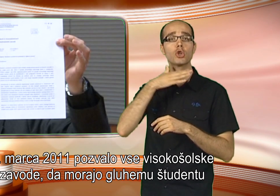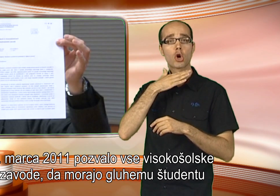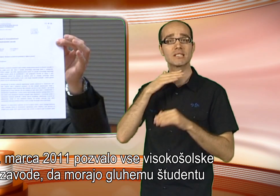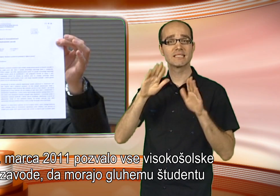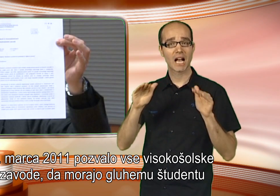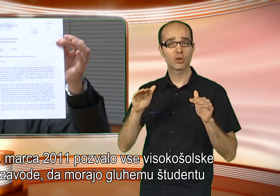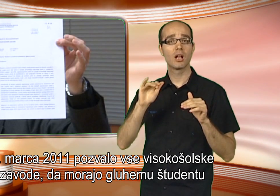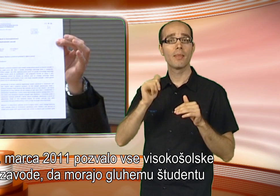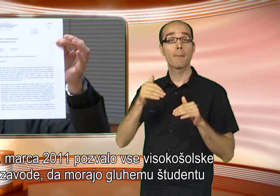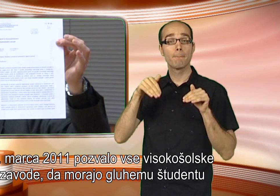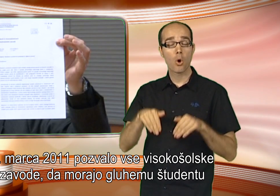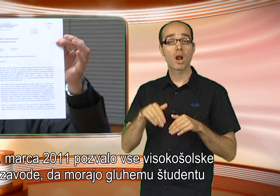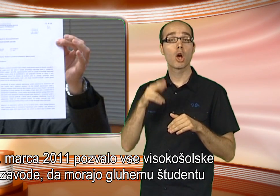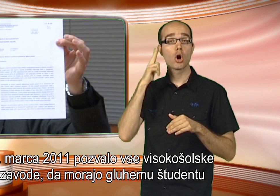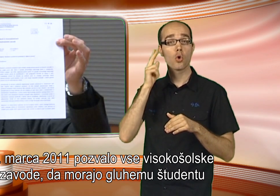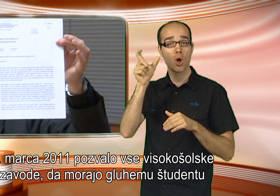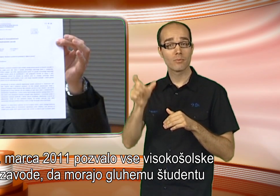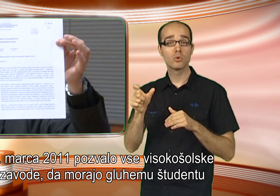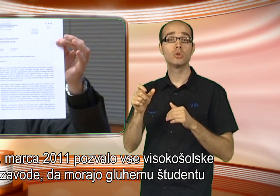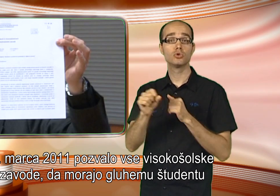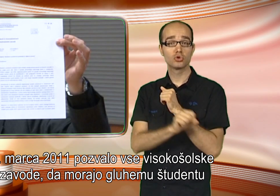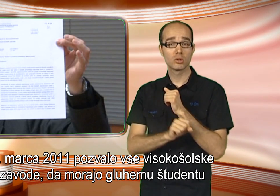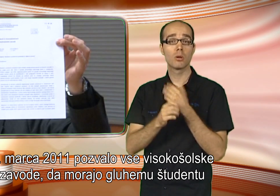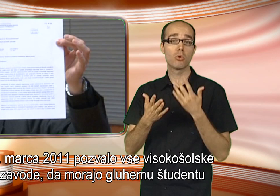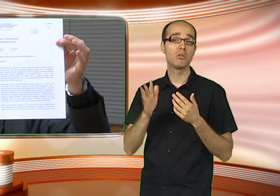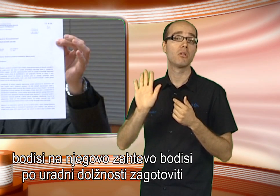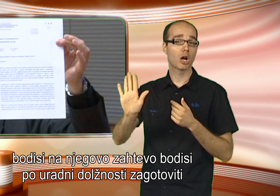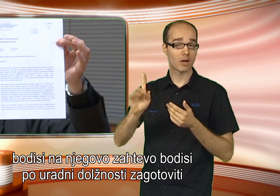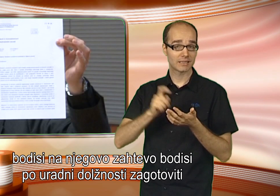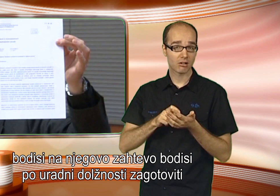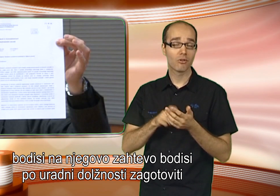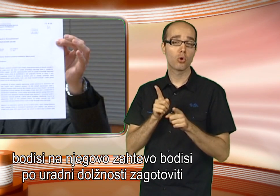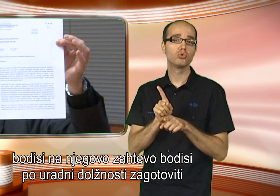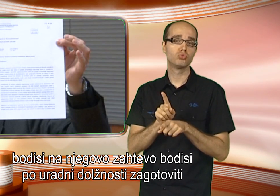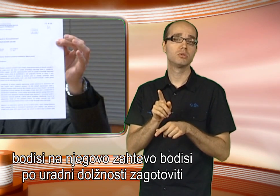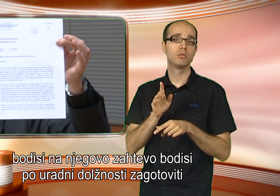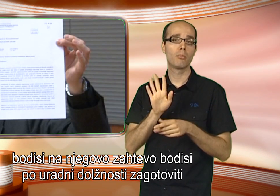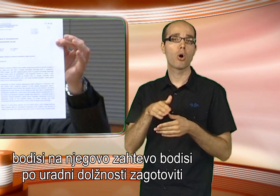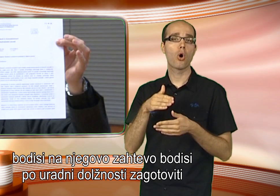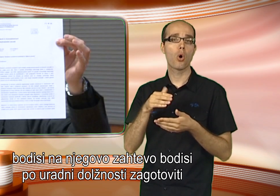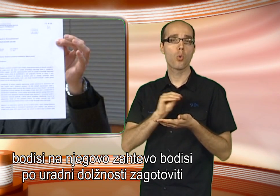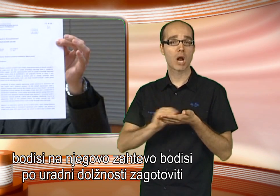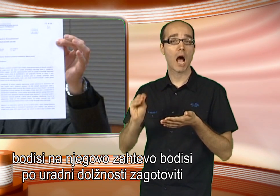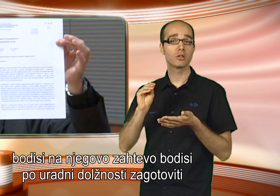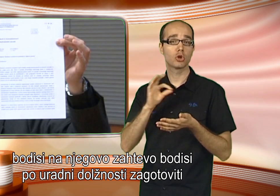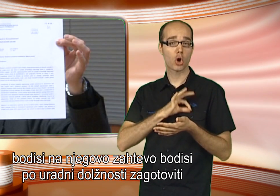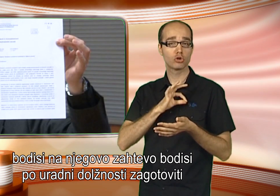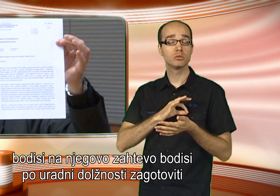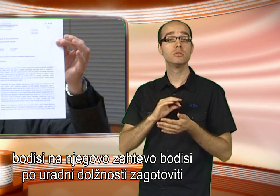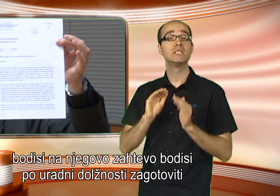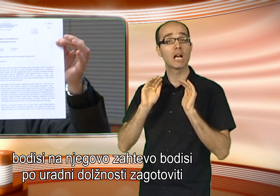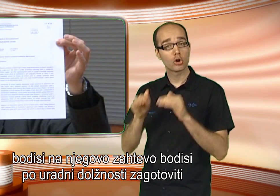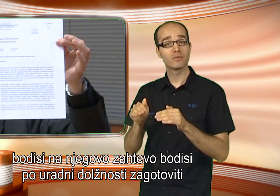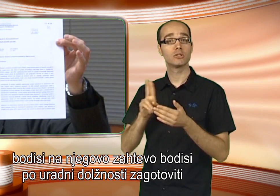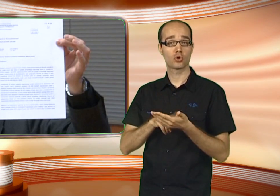zavode, da morajo gluhemu študentu, bodi si na njegovo zahtevo, bodi si po uradni dolžnosti, zagotoviti tolmača za